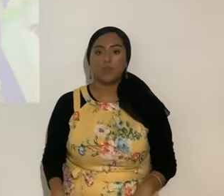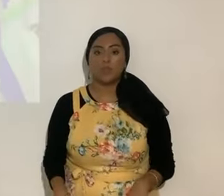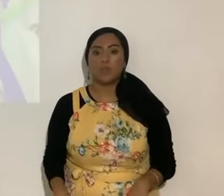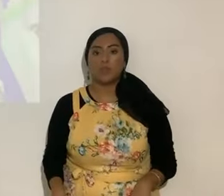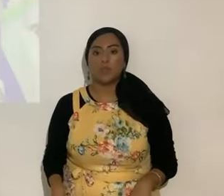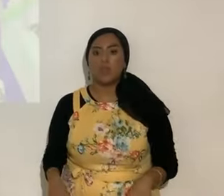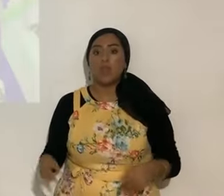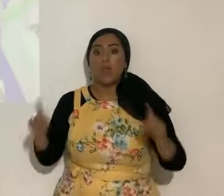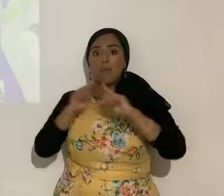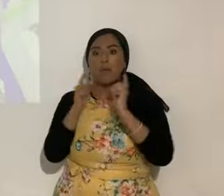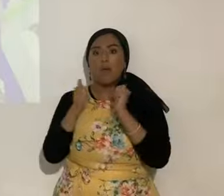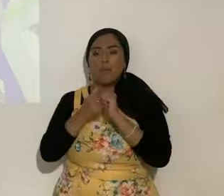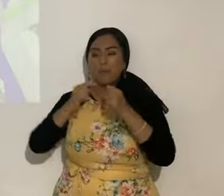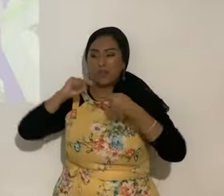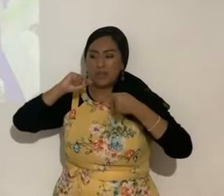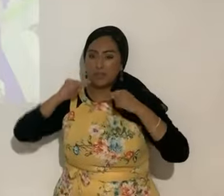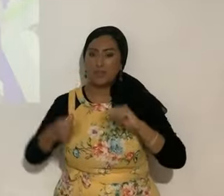lo contormento,